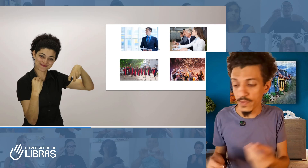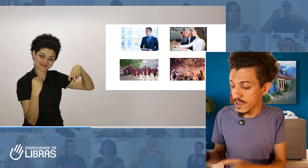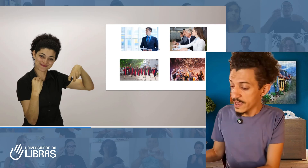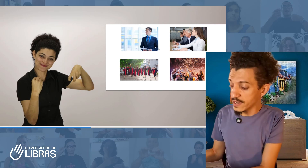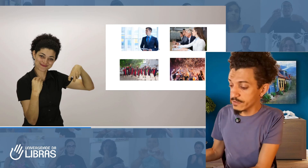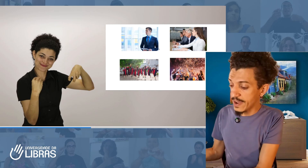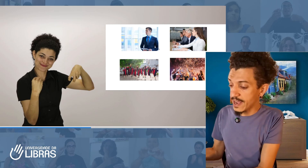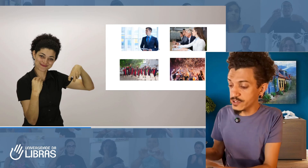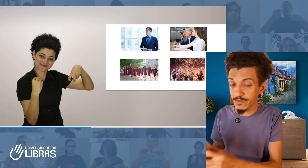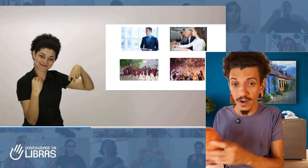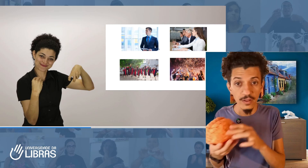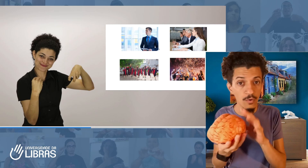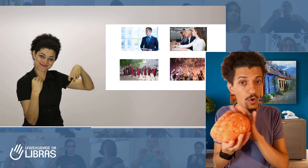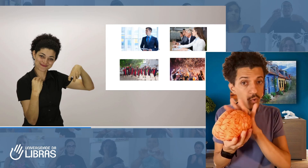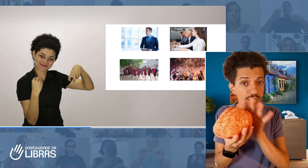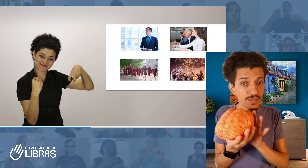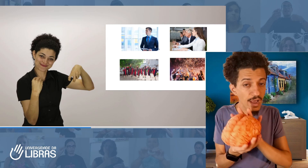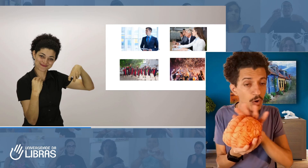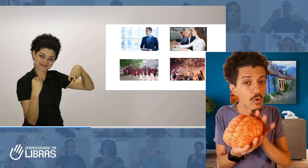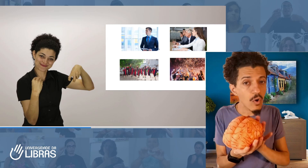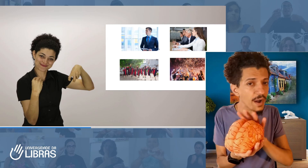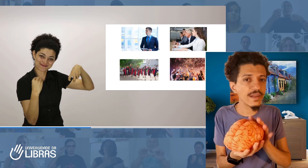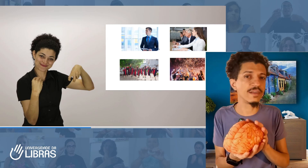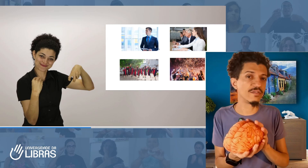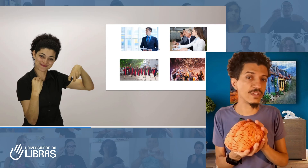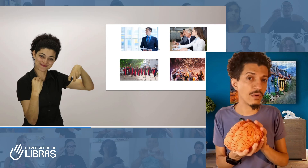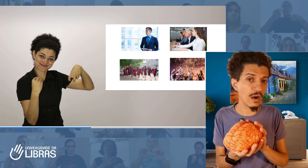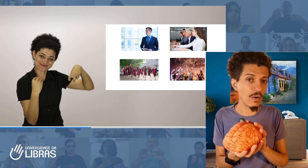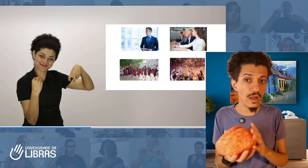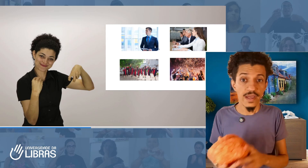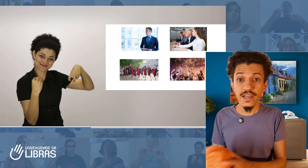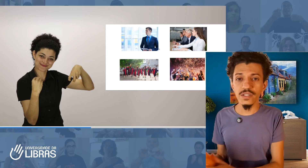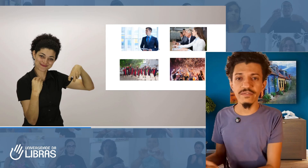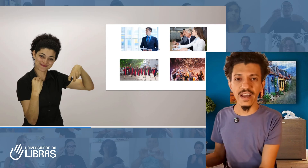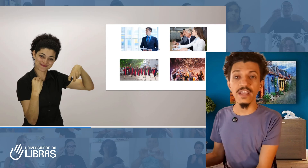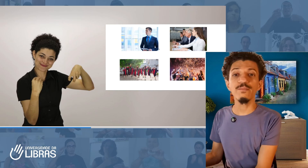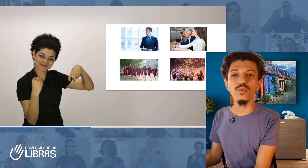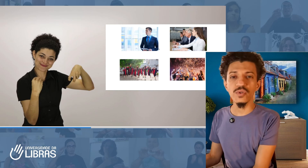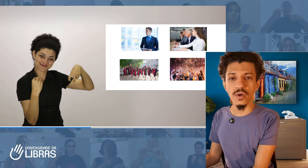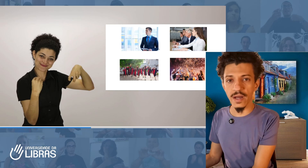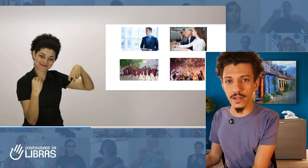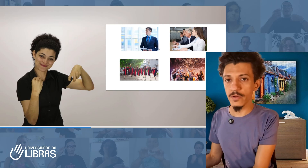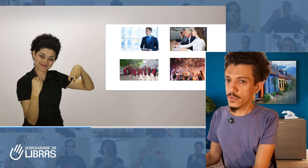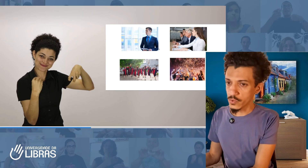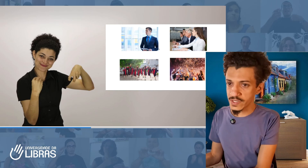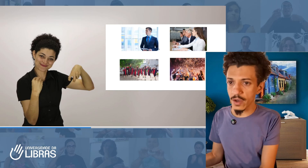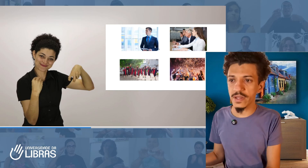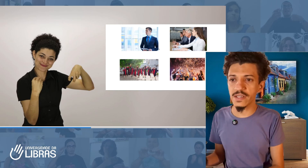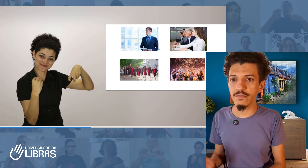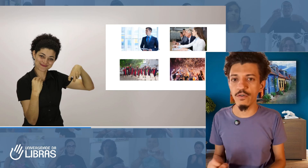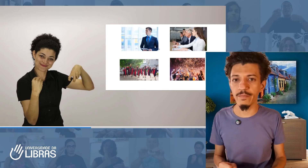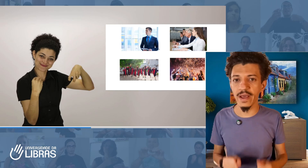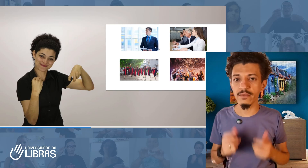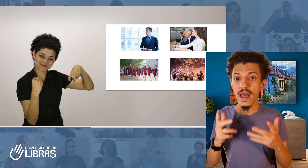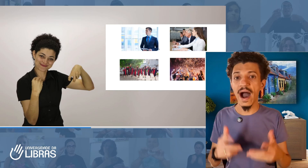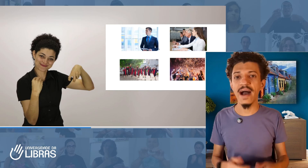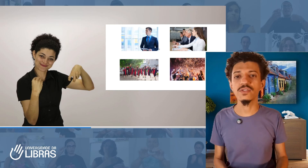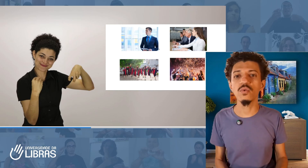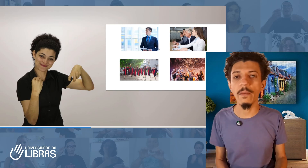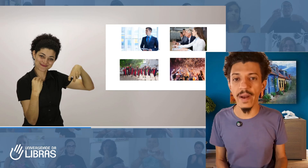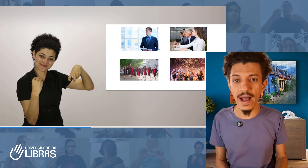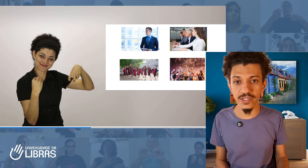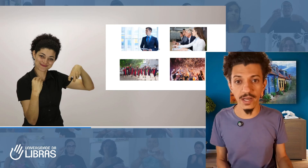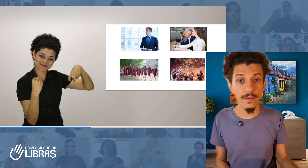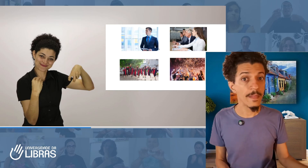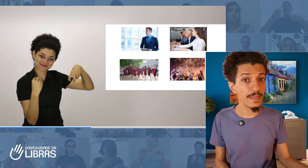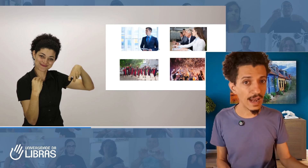visual. Isso vai ativando o seu córtex visual. E isso vai impulsionando o seu desenvolvimento, a